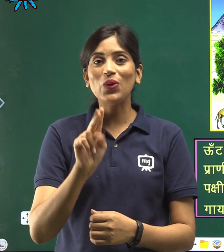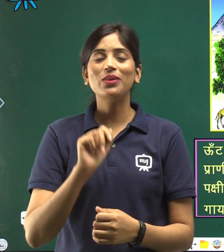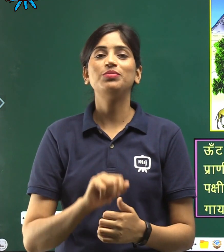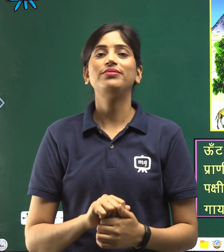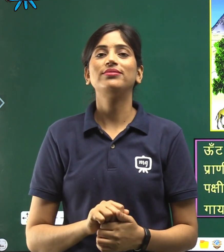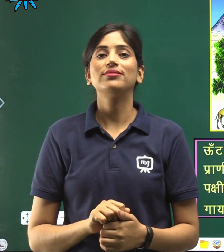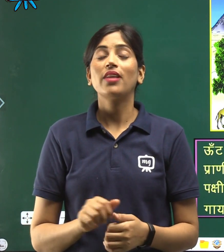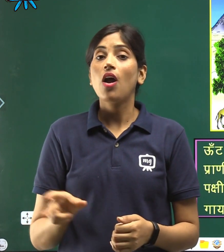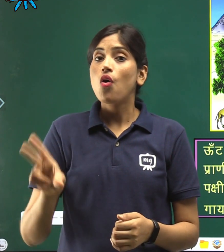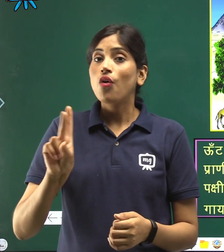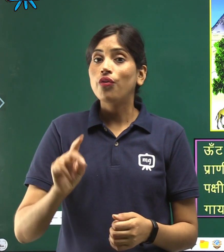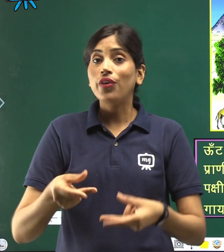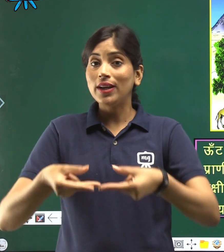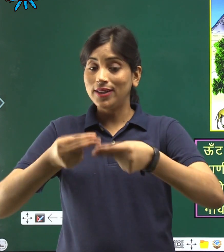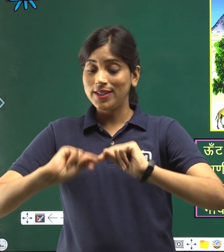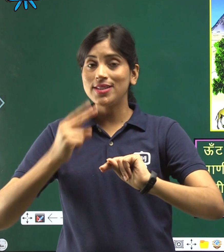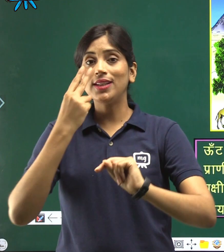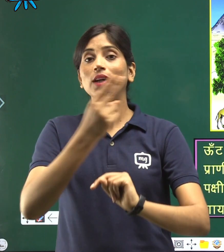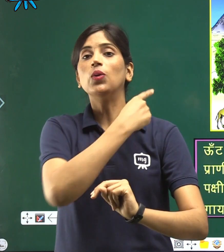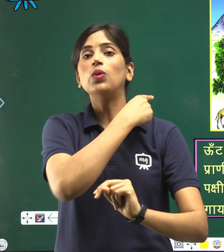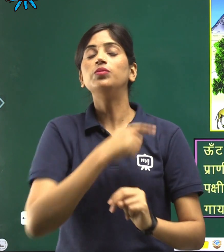2। फिर नीचे देखो,